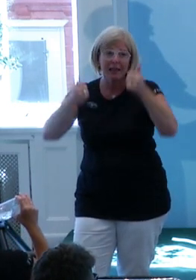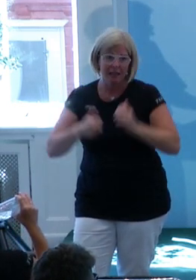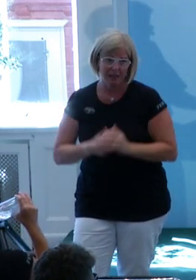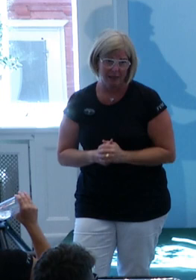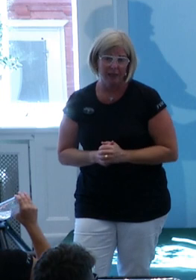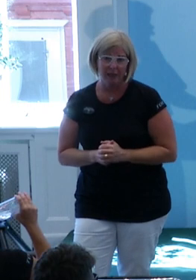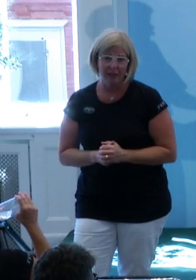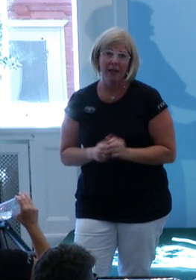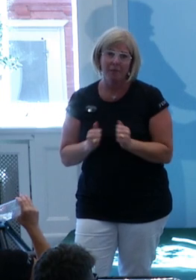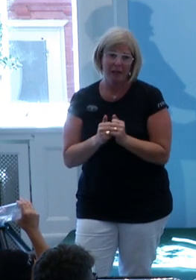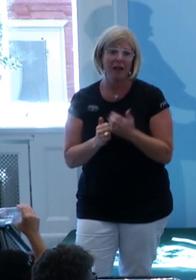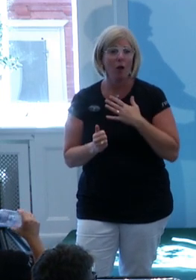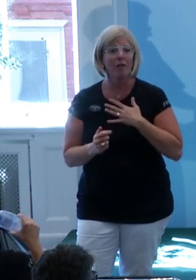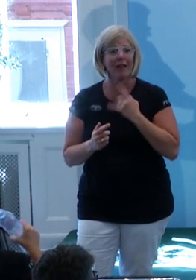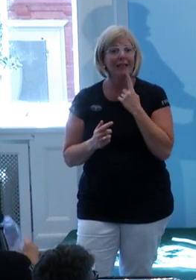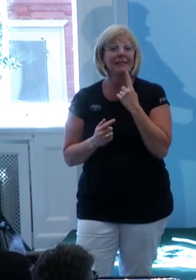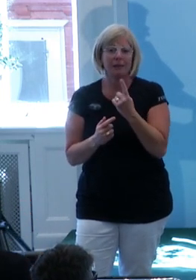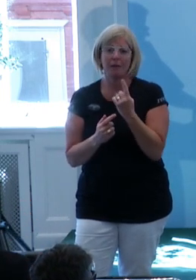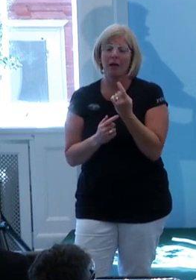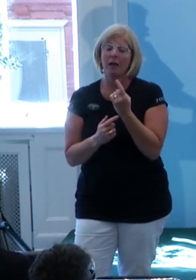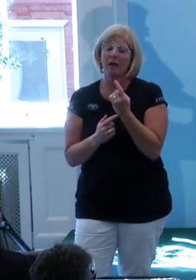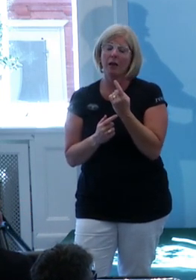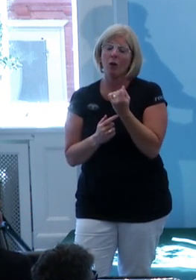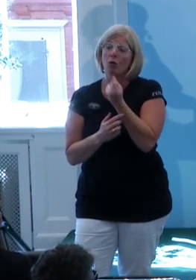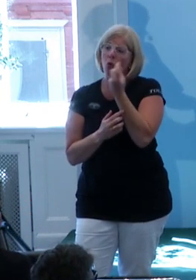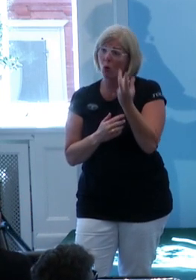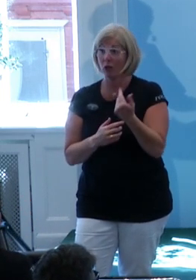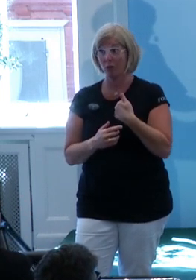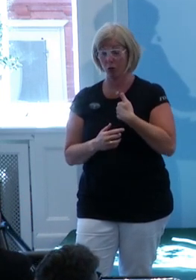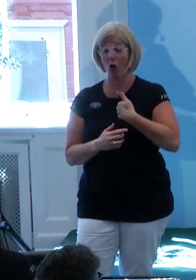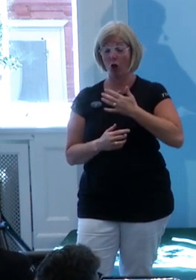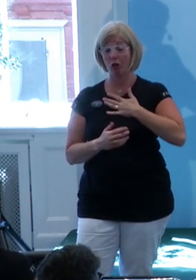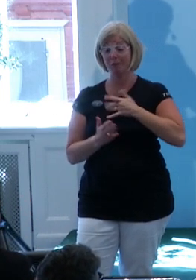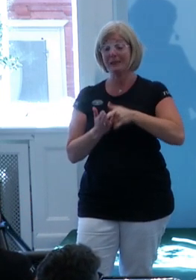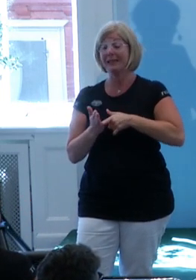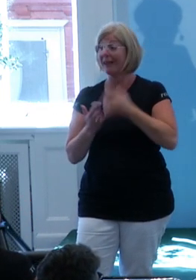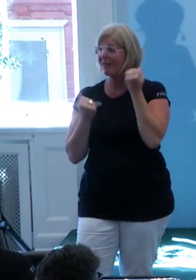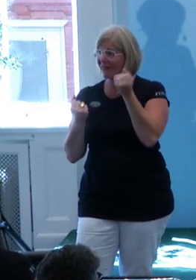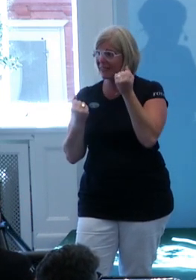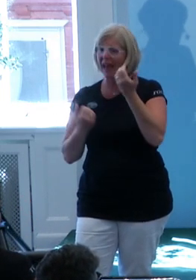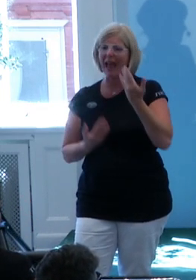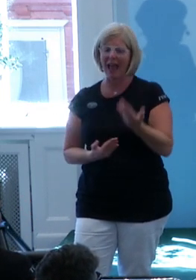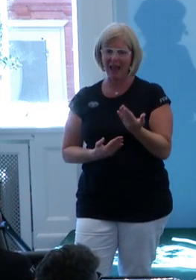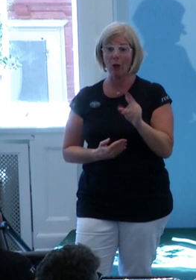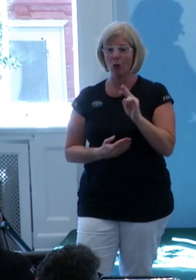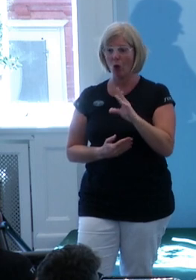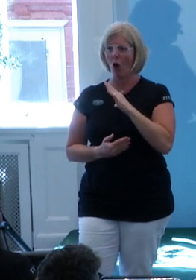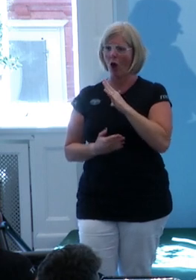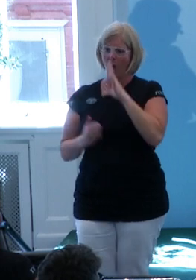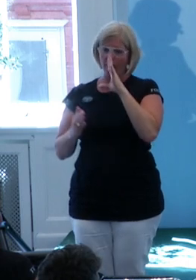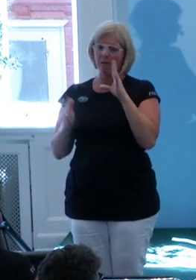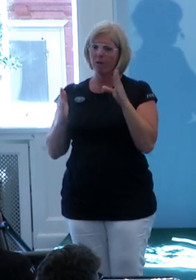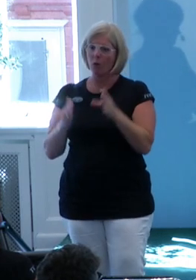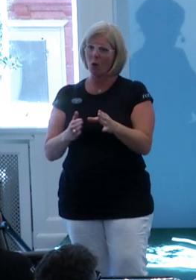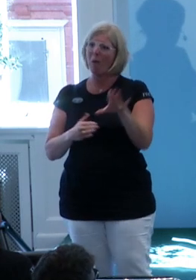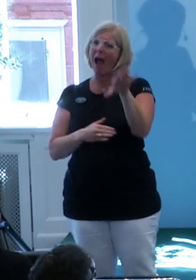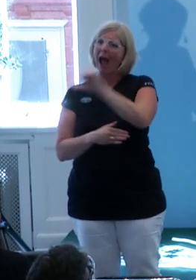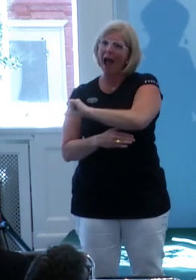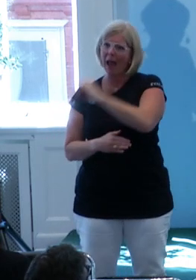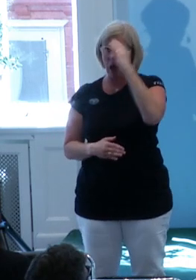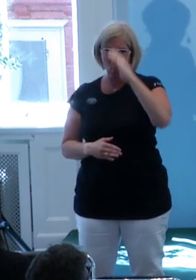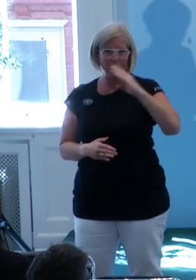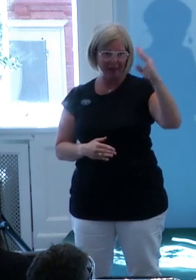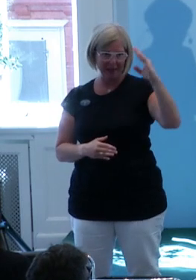Men bara för att nämna några då, som jag tycker är särskilt viktigt, det är att vi har nu ett fokus på alla åldrar